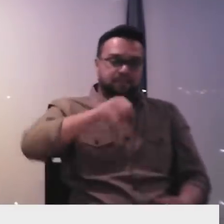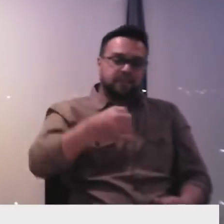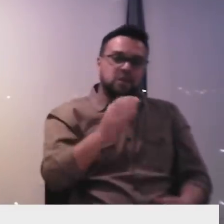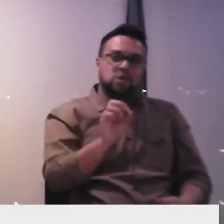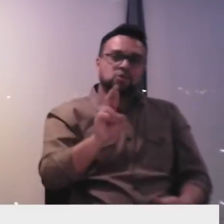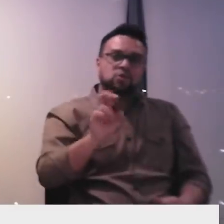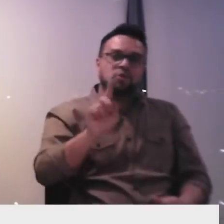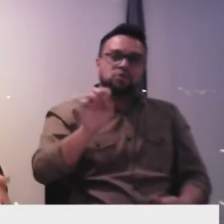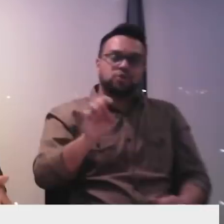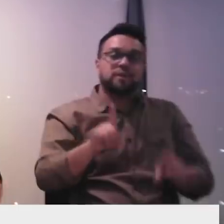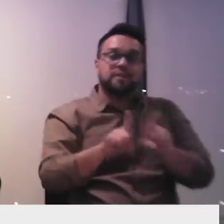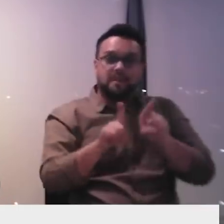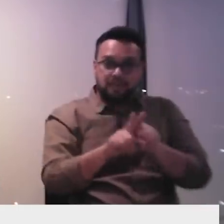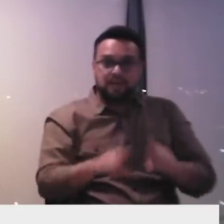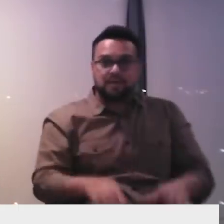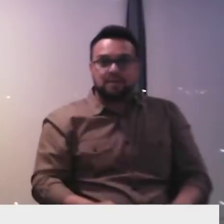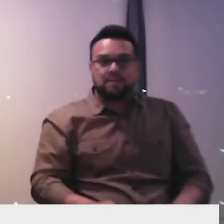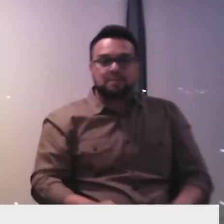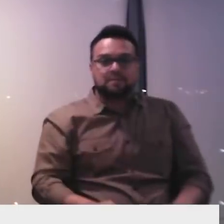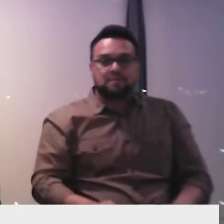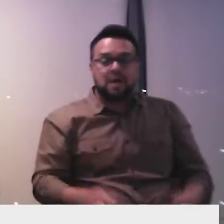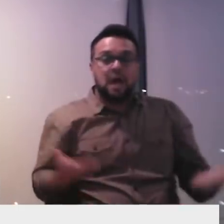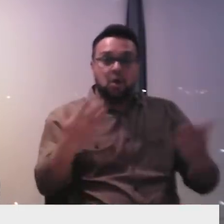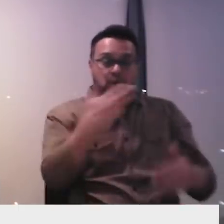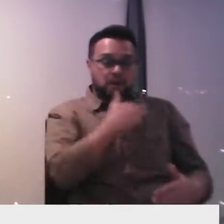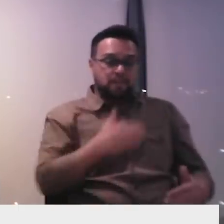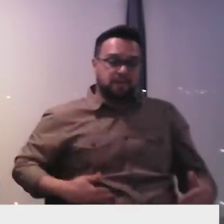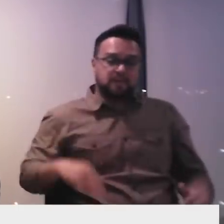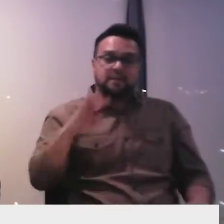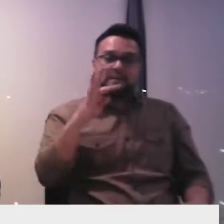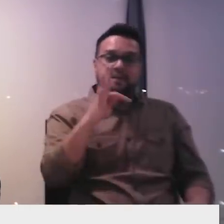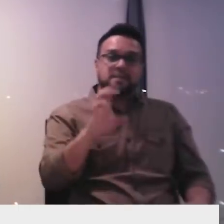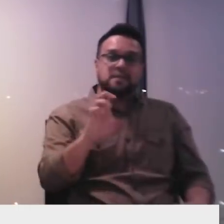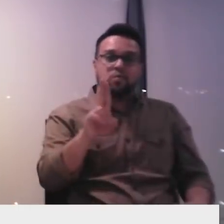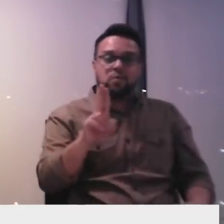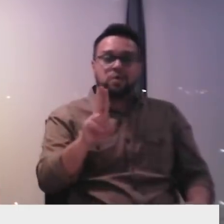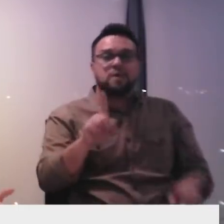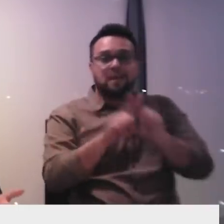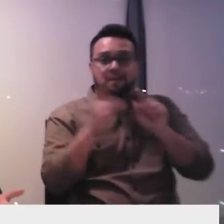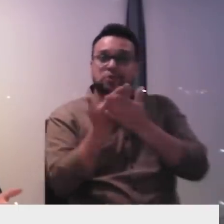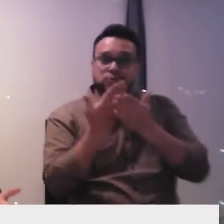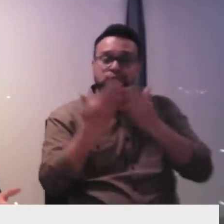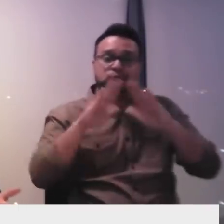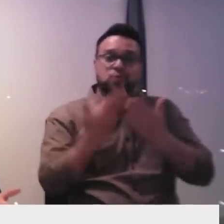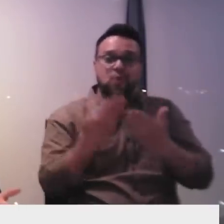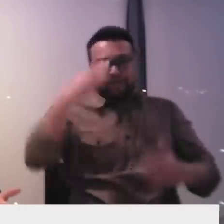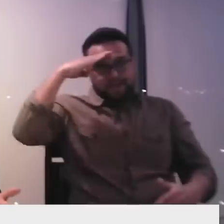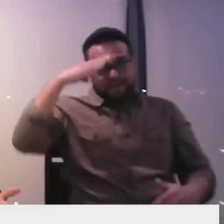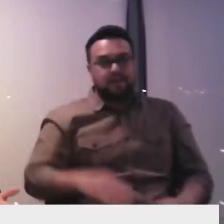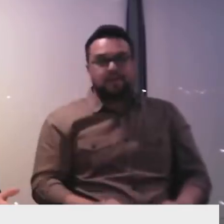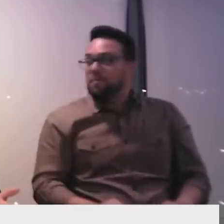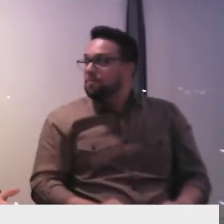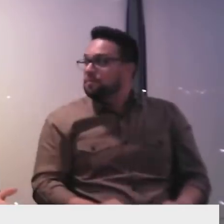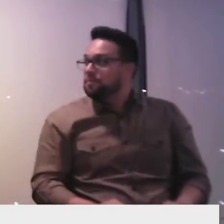major da Polícia Militar de Brasília, que estava comigo até há pouco, agora é ministro do TCU, também fez Colégio Militar. Assim como a gente vê...